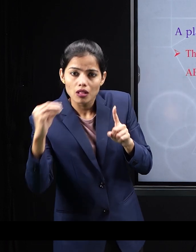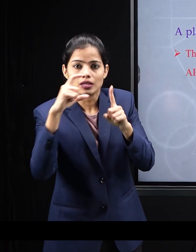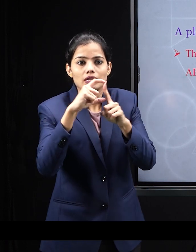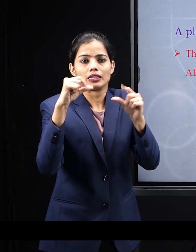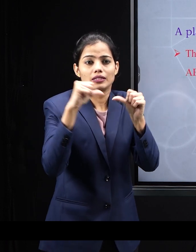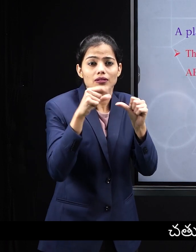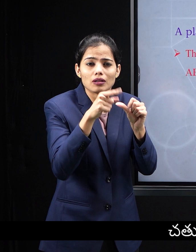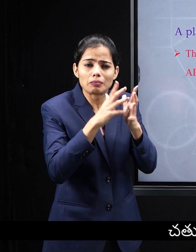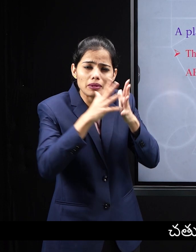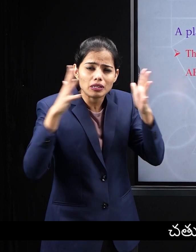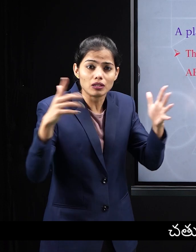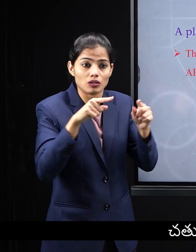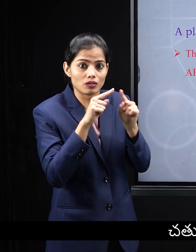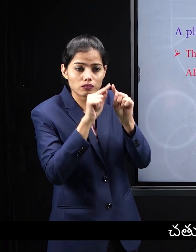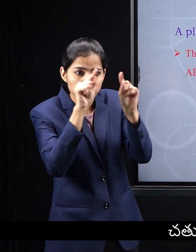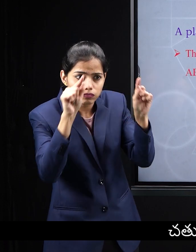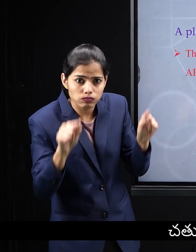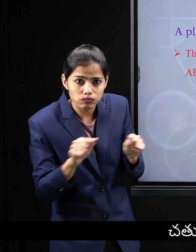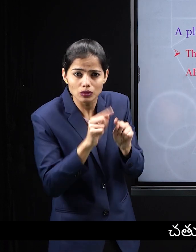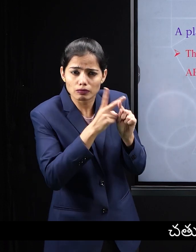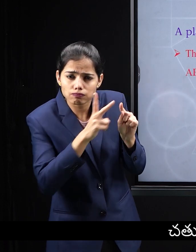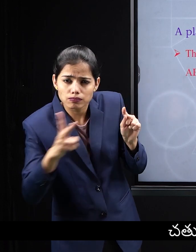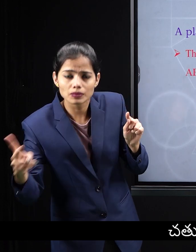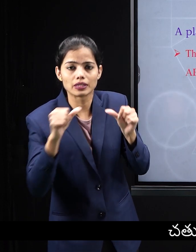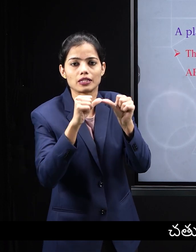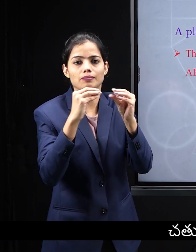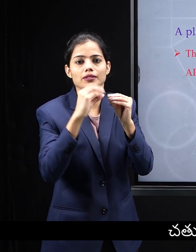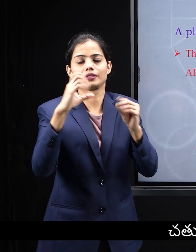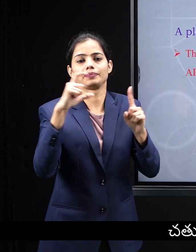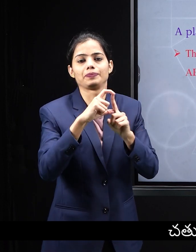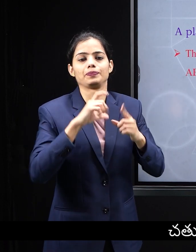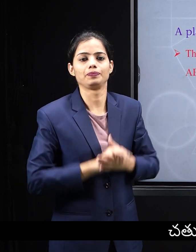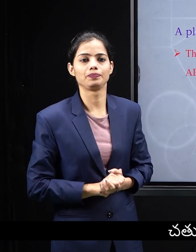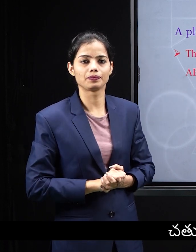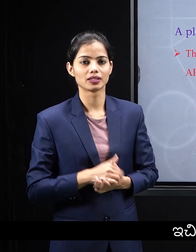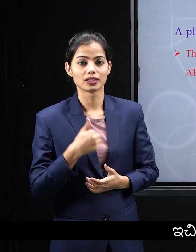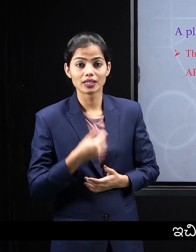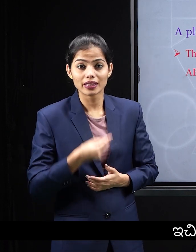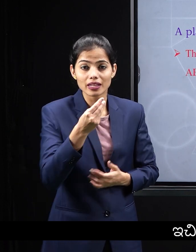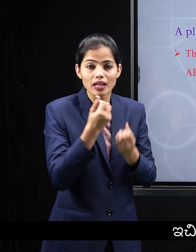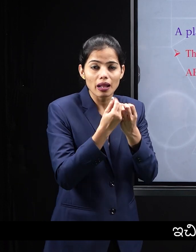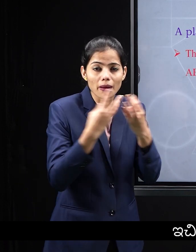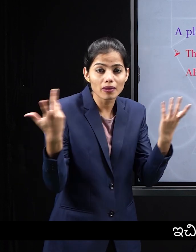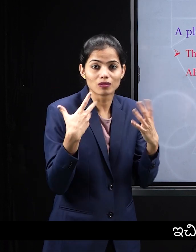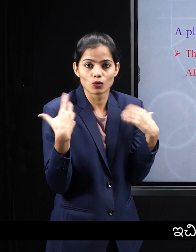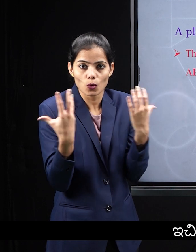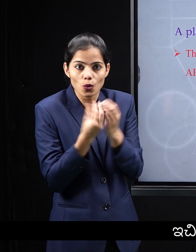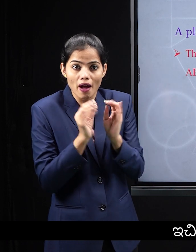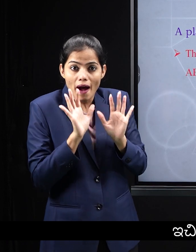డిఏ చతుర్భుజ ఏబిసిడిని బంధించాయి. ఇచ్చిన చిత్రంలో మనకు ఉంది